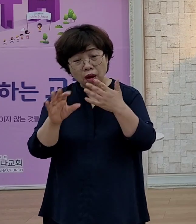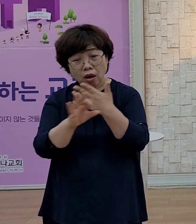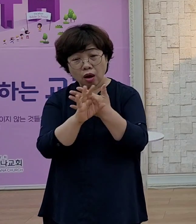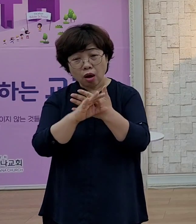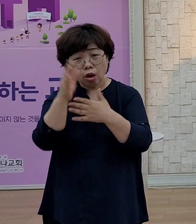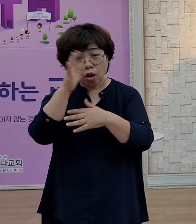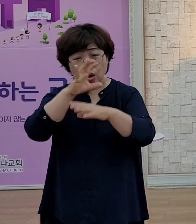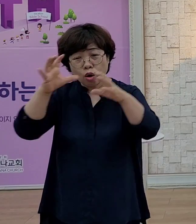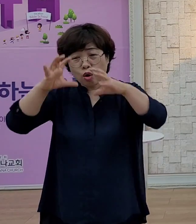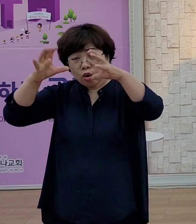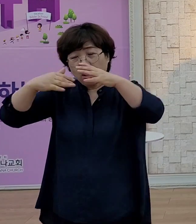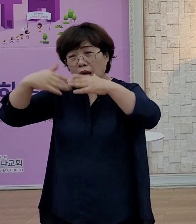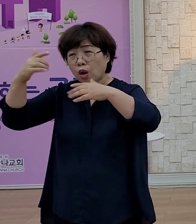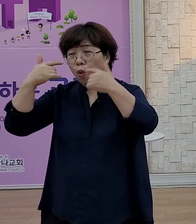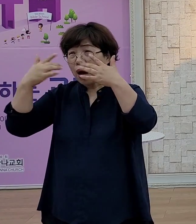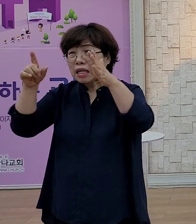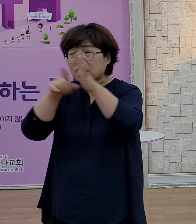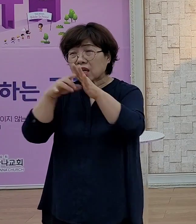아직 준비가 안 돼.